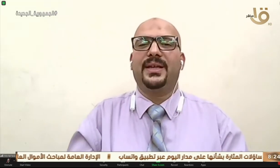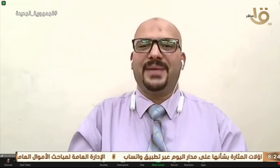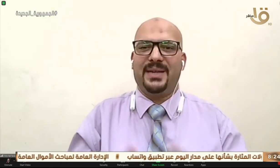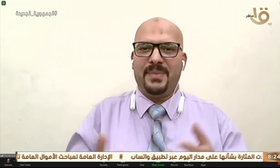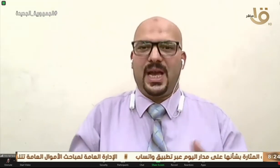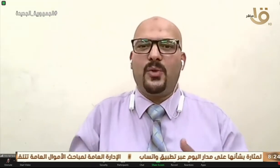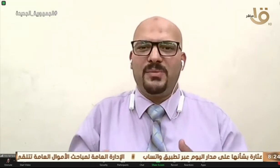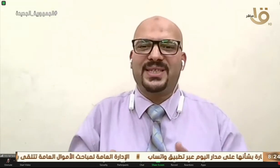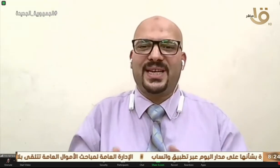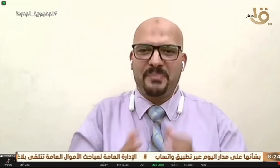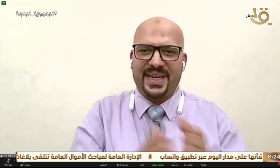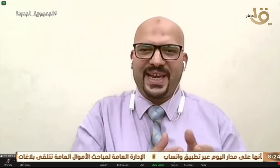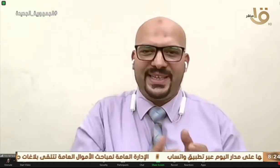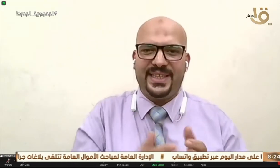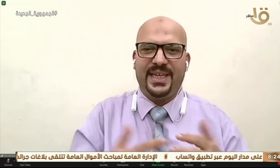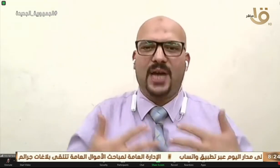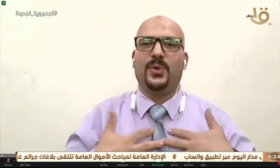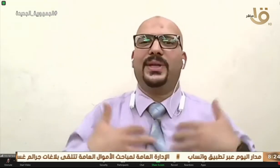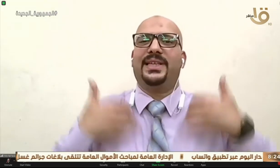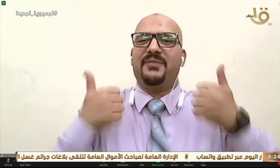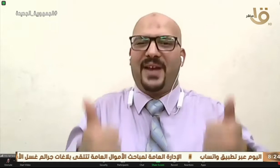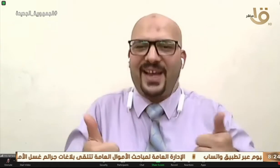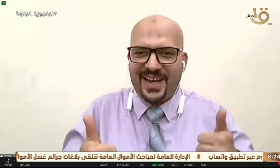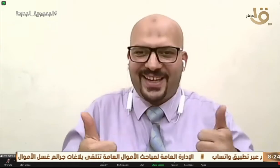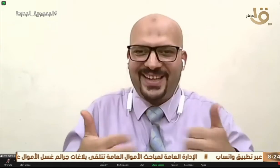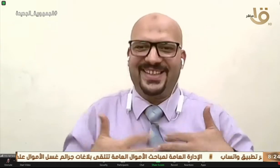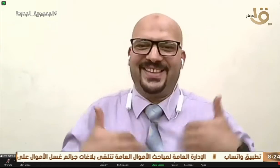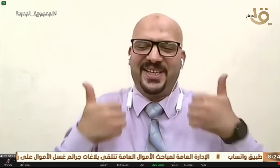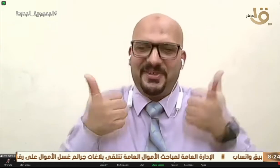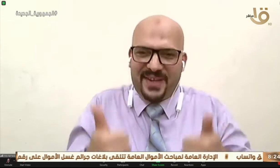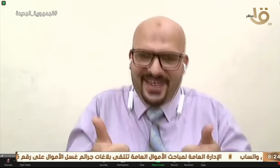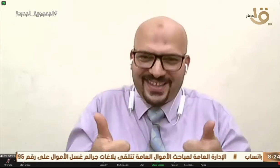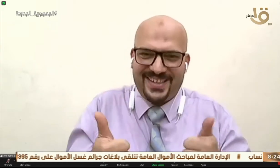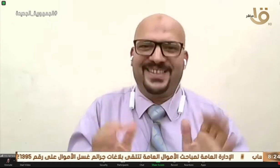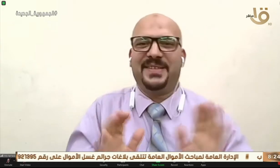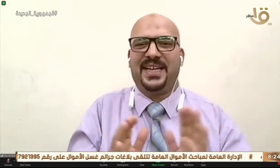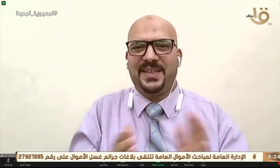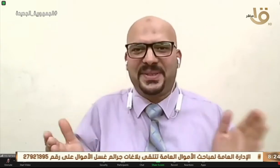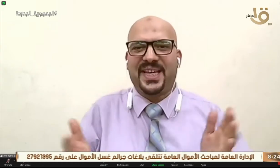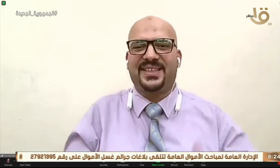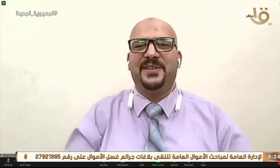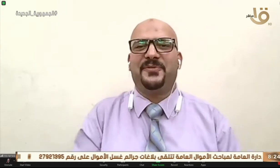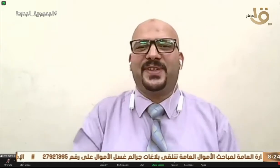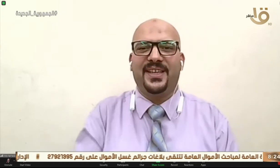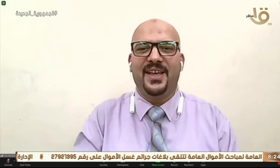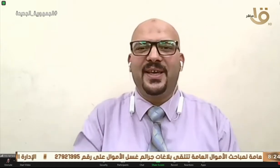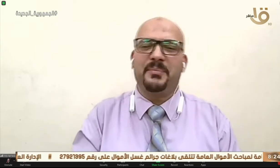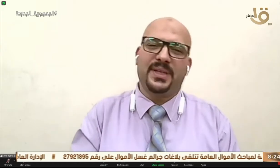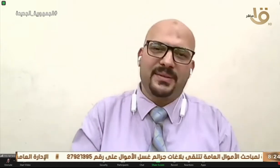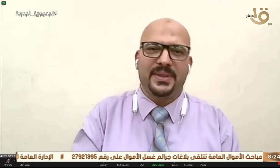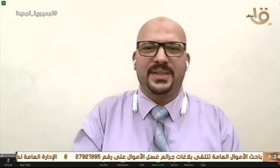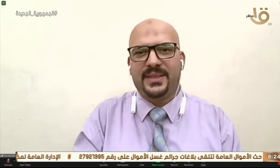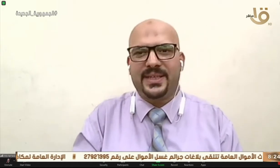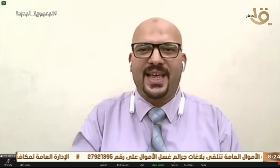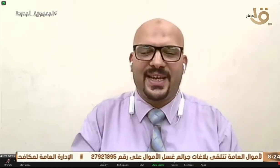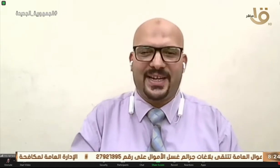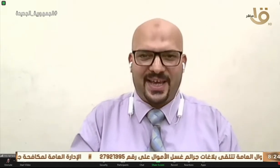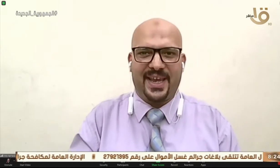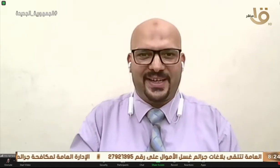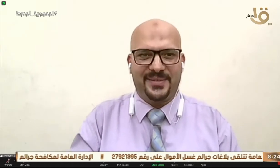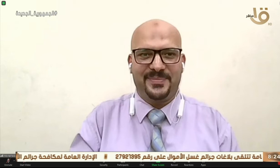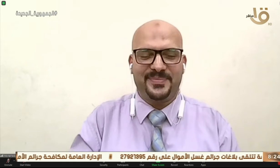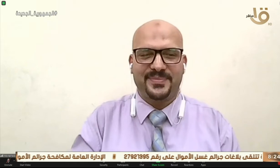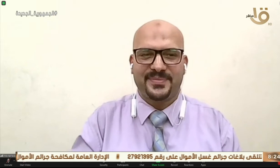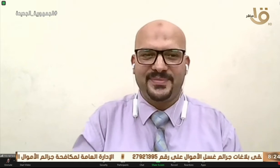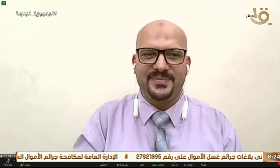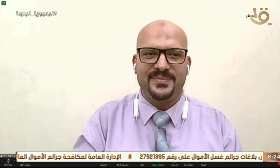انما لما اجي اقول مثلا بالخليجي هروح اقول كيف حالك؟ كيف حالك؟ يعني بتختلف ايه من لهجة